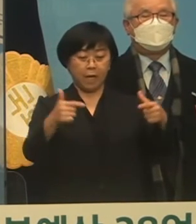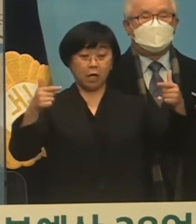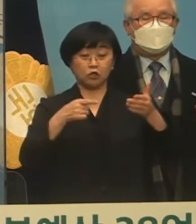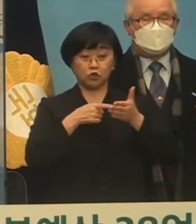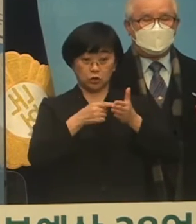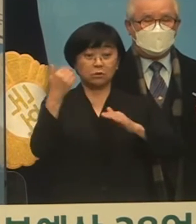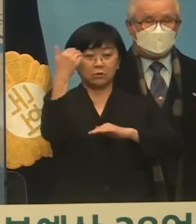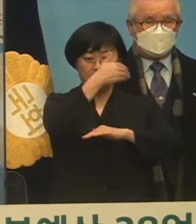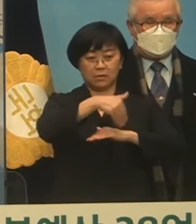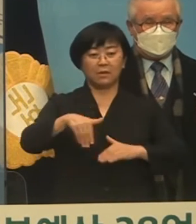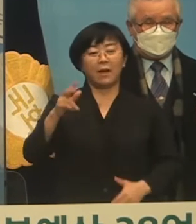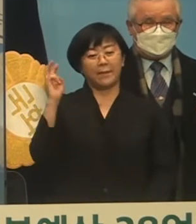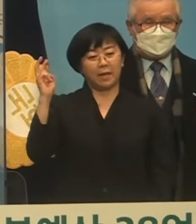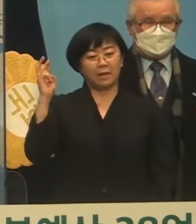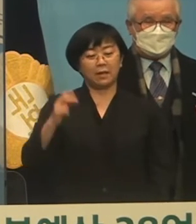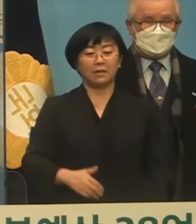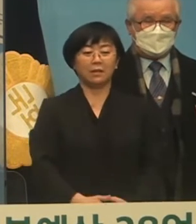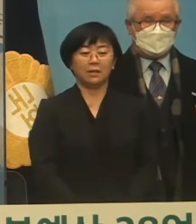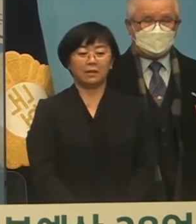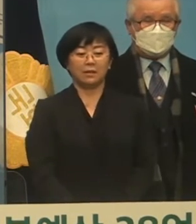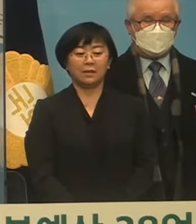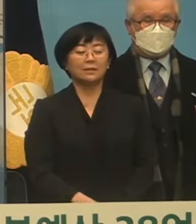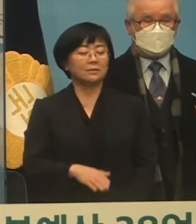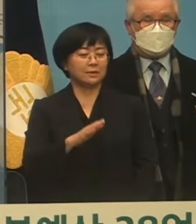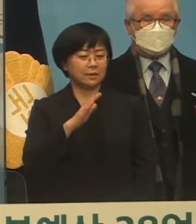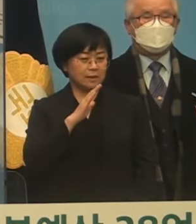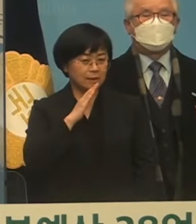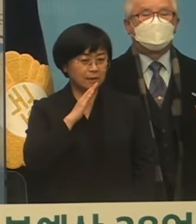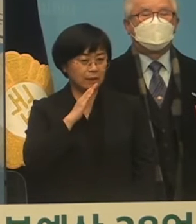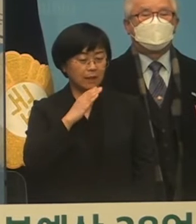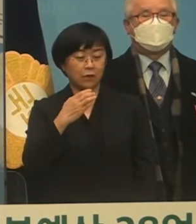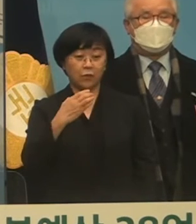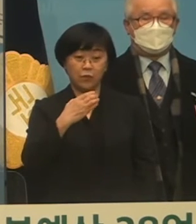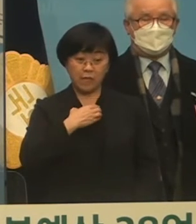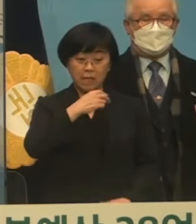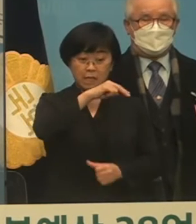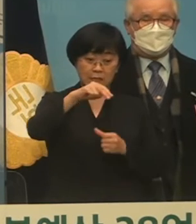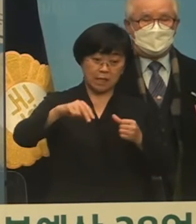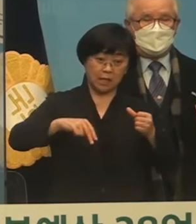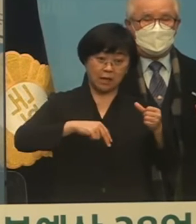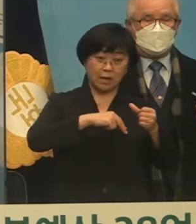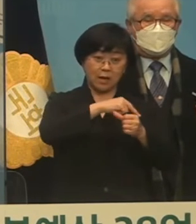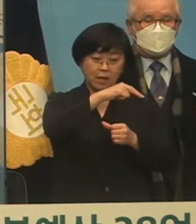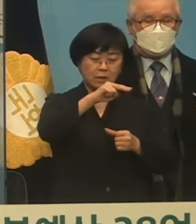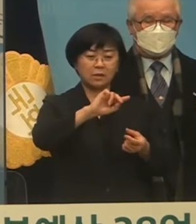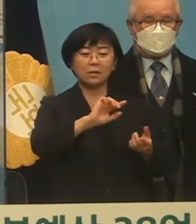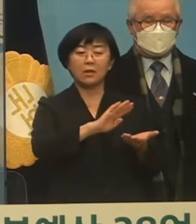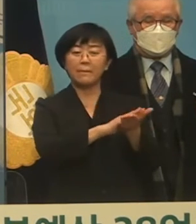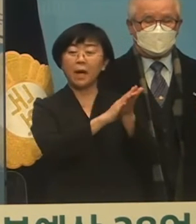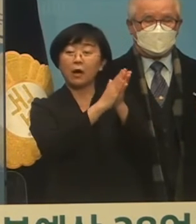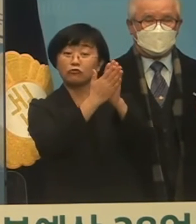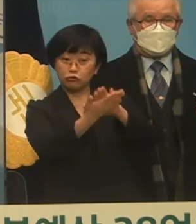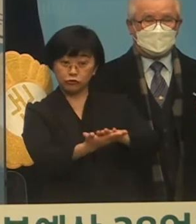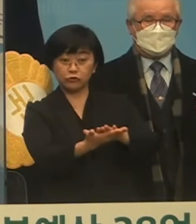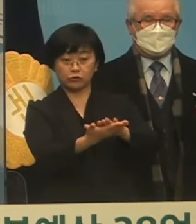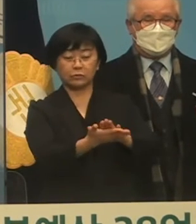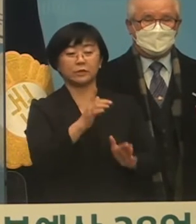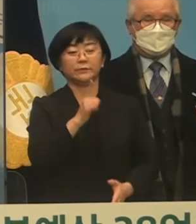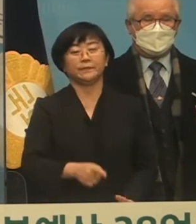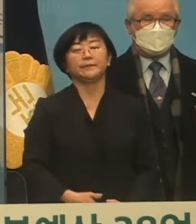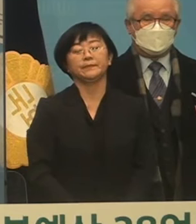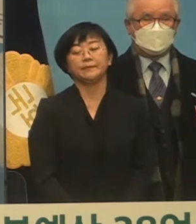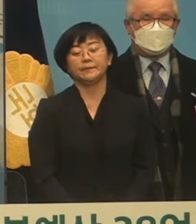추진될 전망이 되니 그야말로 위기 상황을 전화위복의 계기로 만든